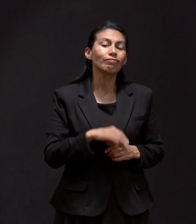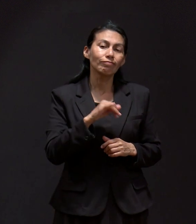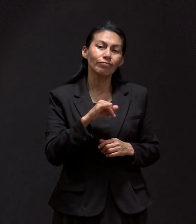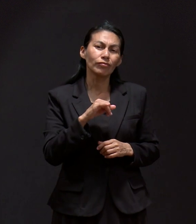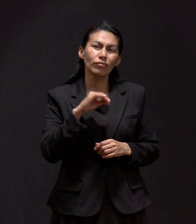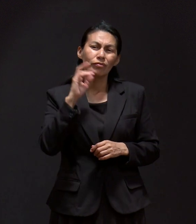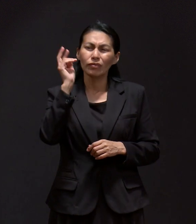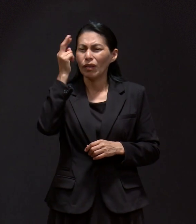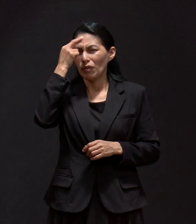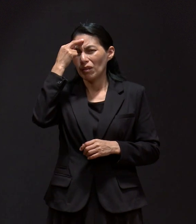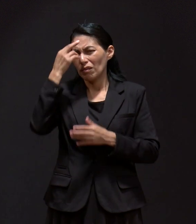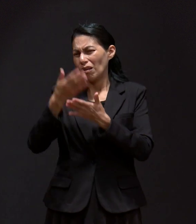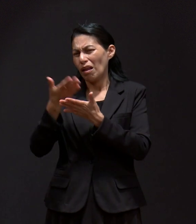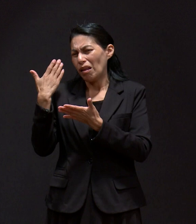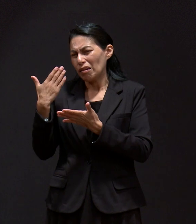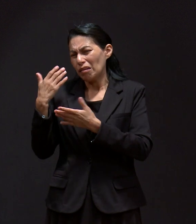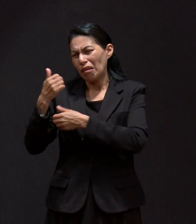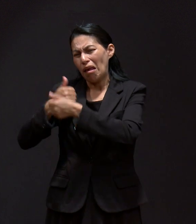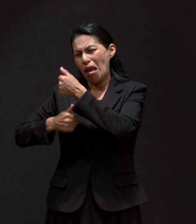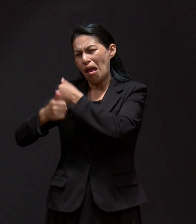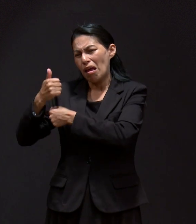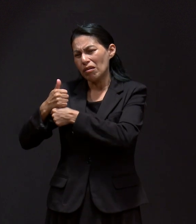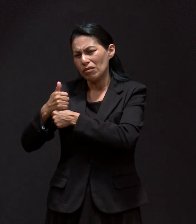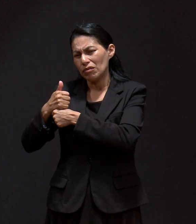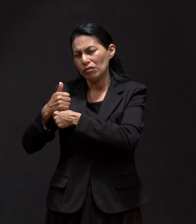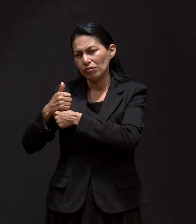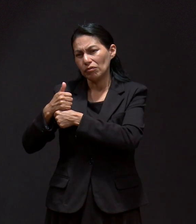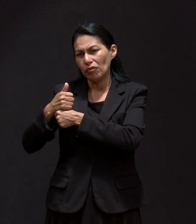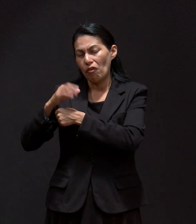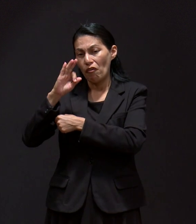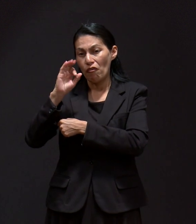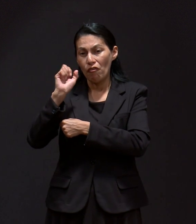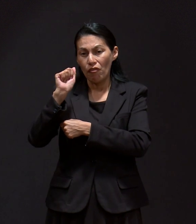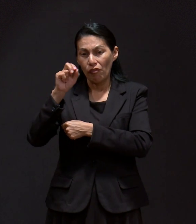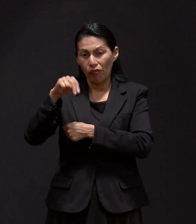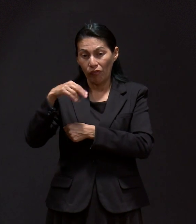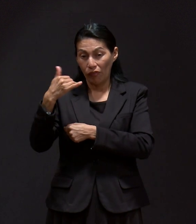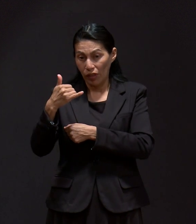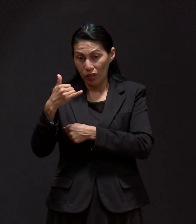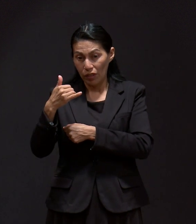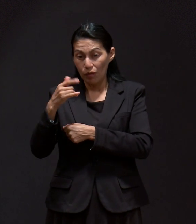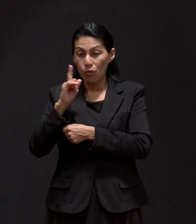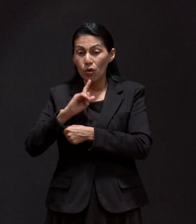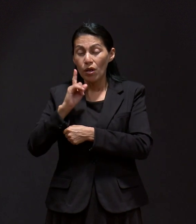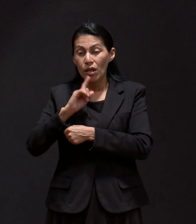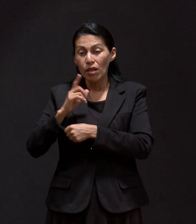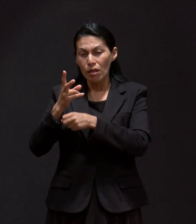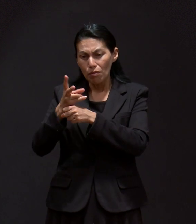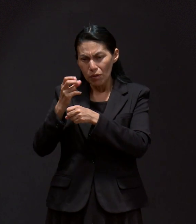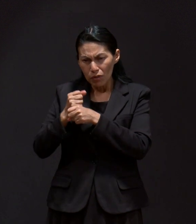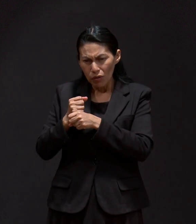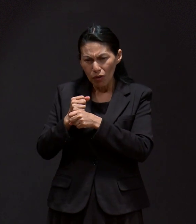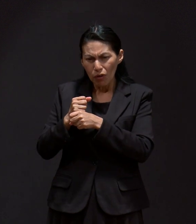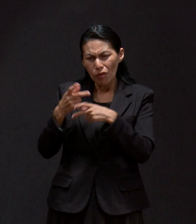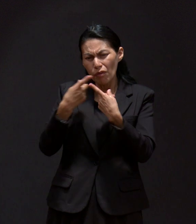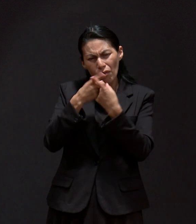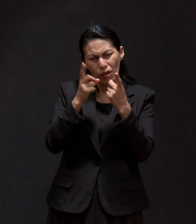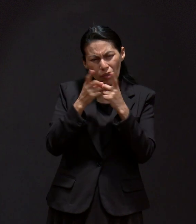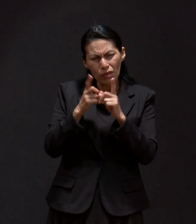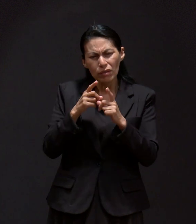verdad ya nos recuerdo cuántos años hace que fannie nos invitó a formar este grupo a